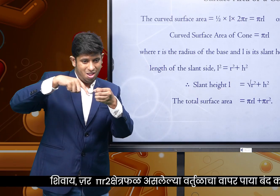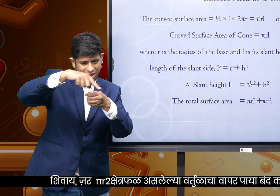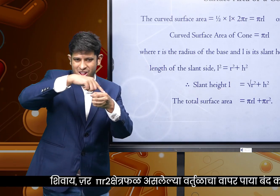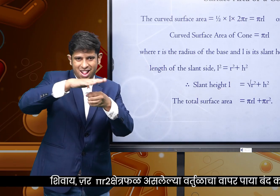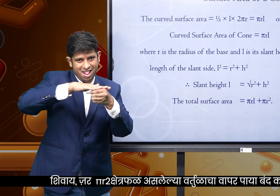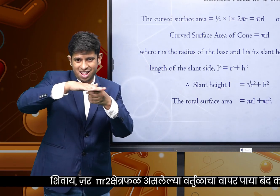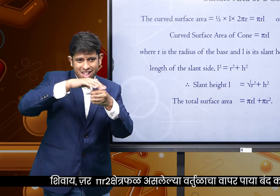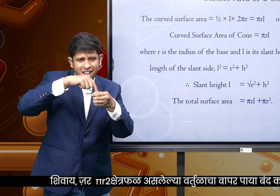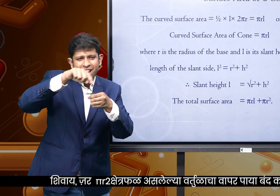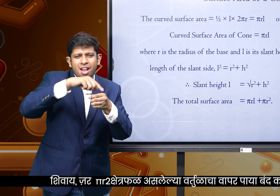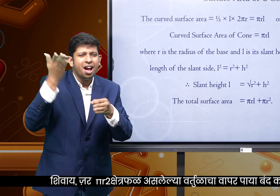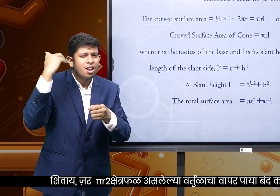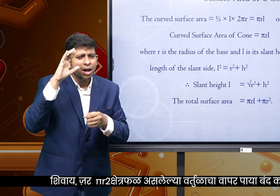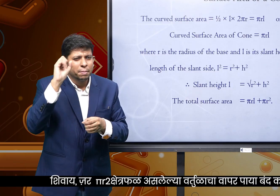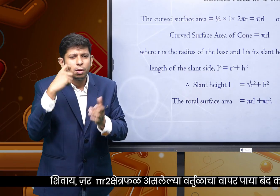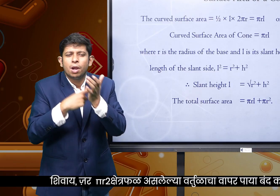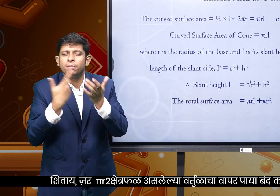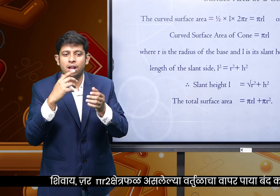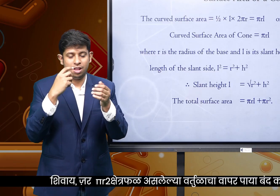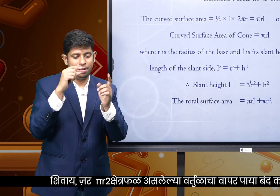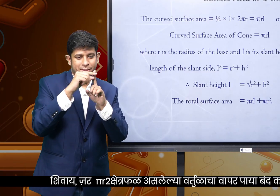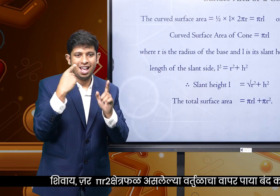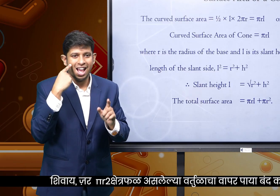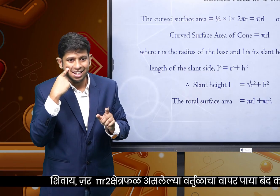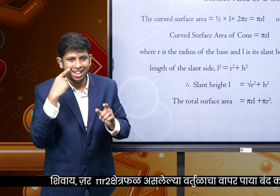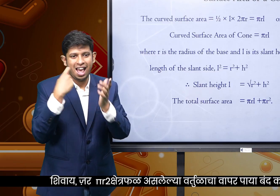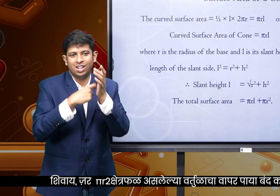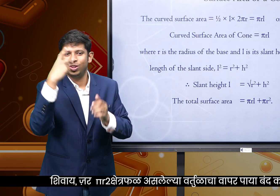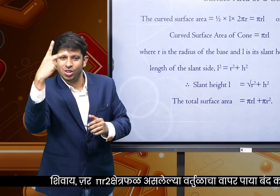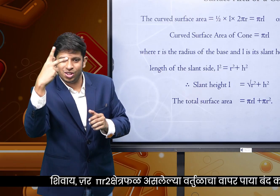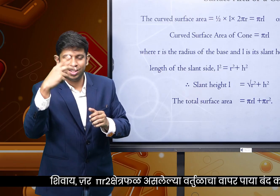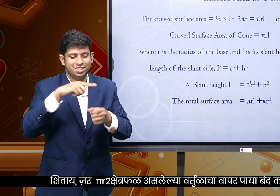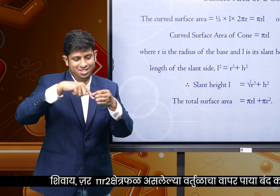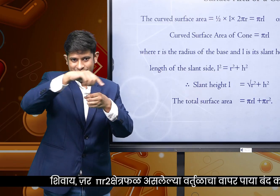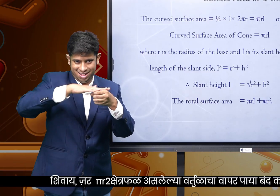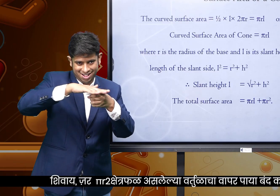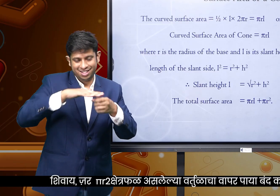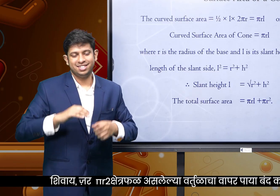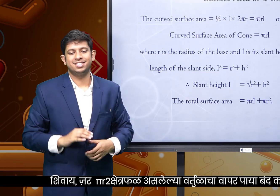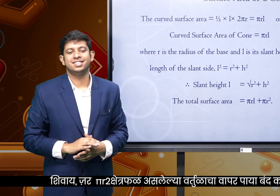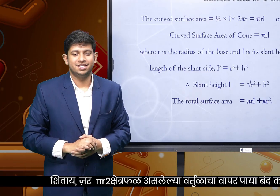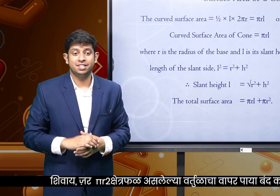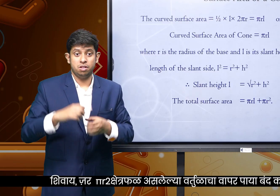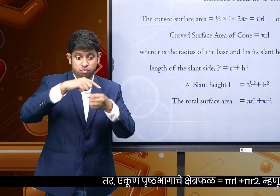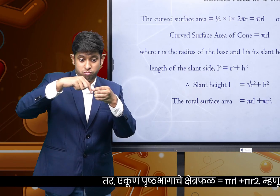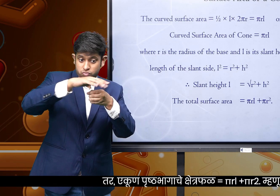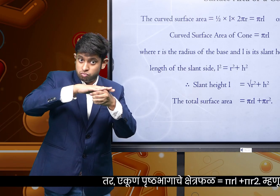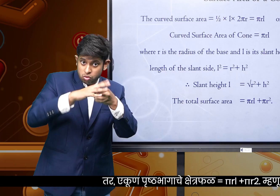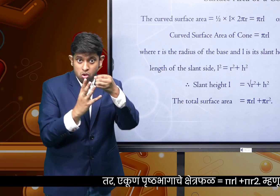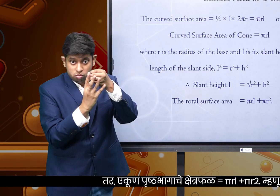शिवाय जर पायार वर्ग क्षेत्रफळ असलेल्या वर्तुळाचा वापर पाया बंद करण्यासाठी केला, तर एकूण